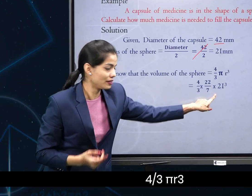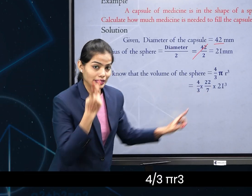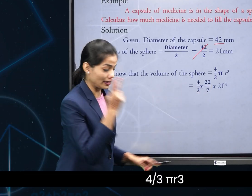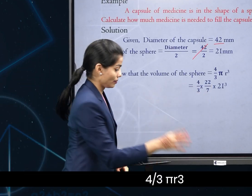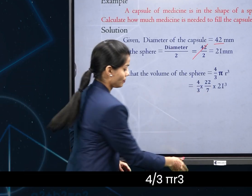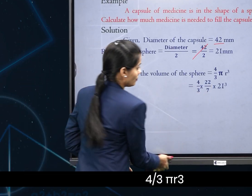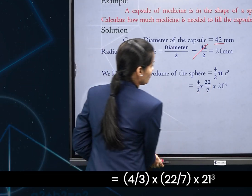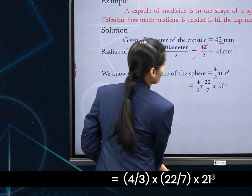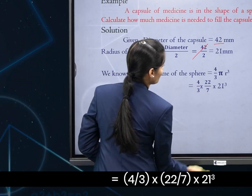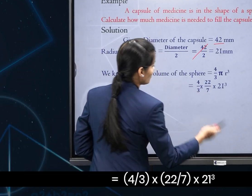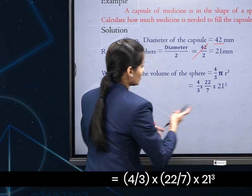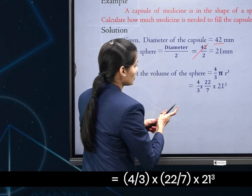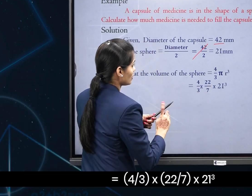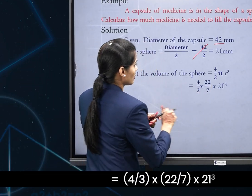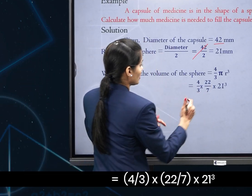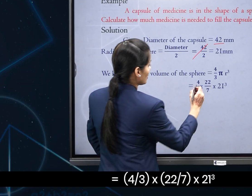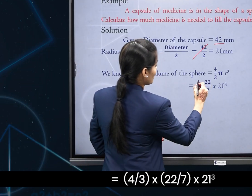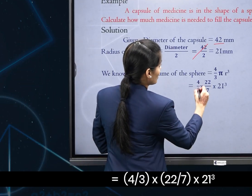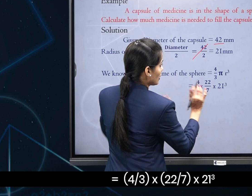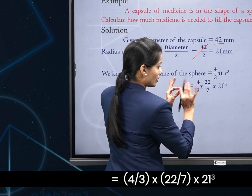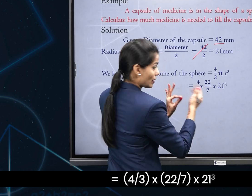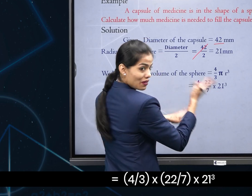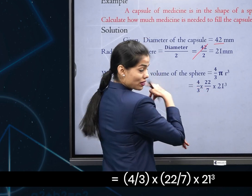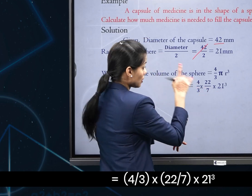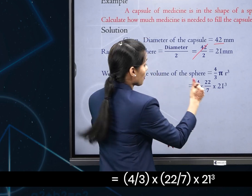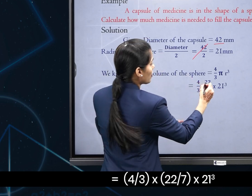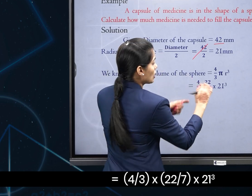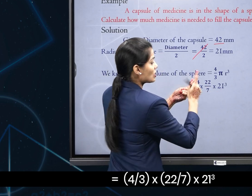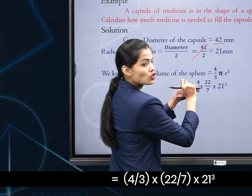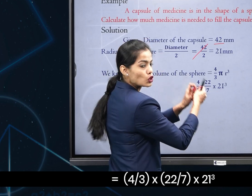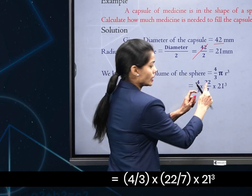4/3 r³, 4/3 इंटू 22/7 इंटू 21³,